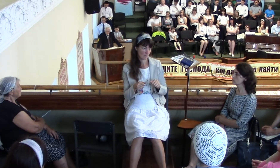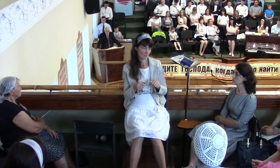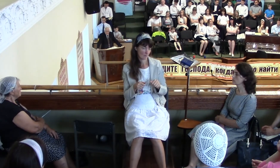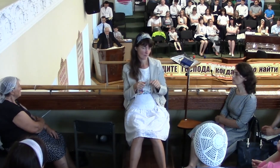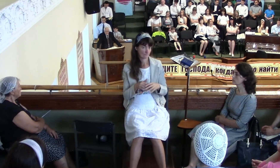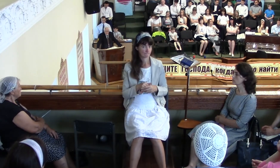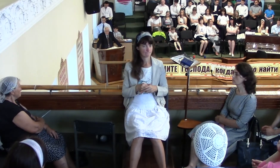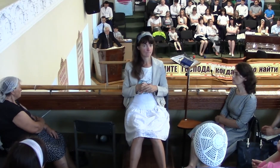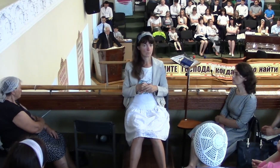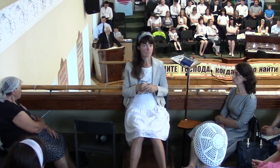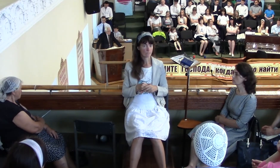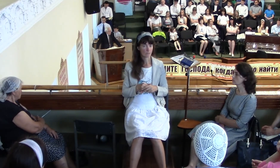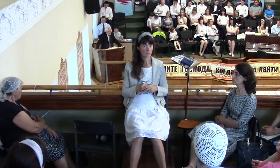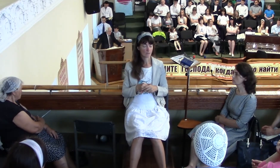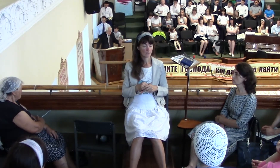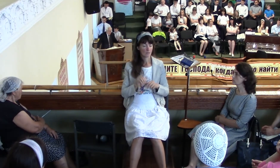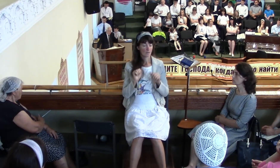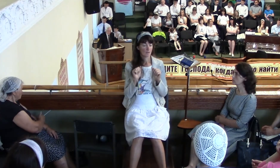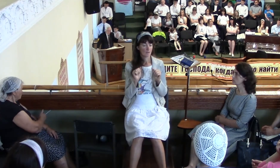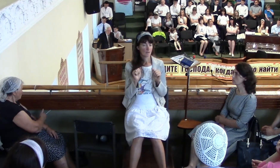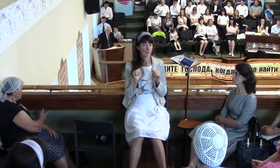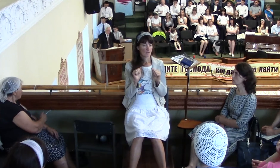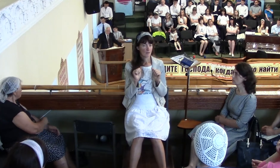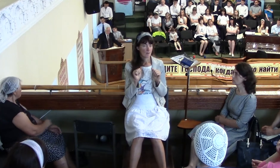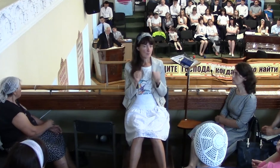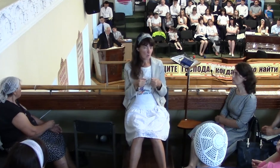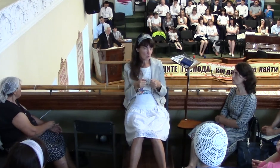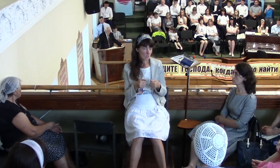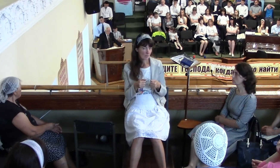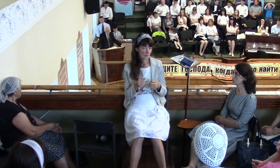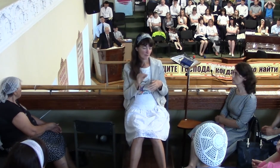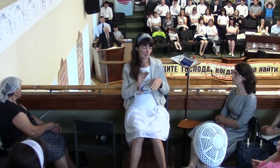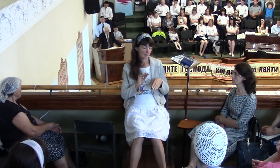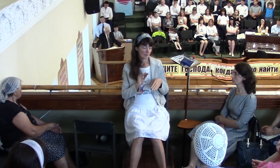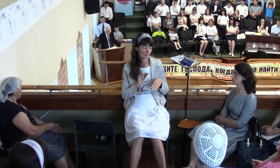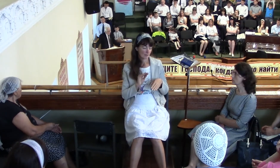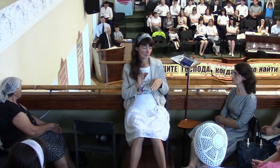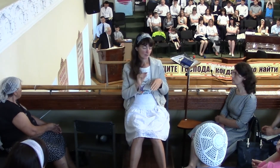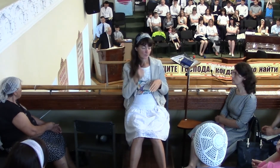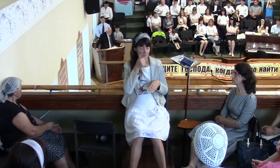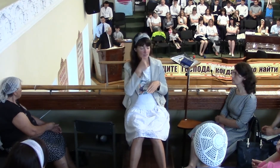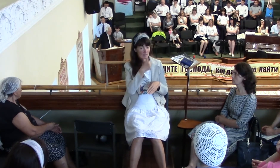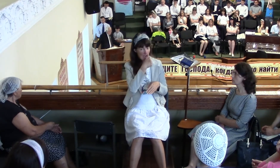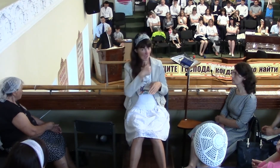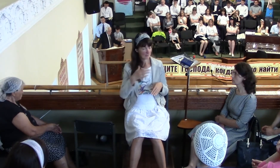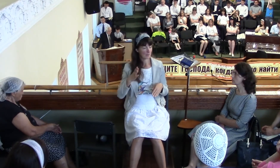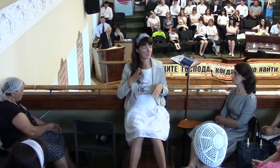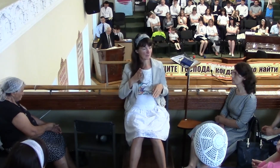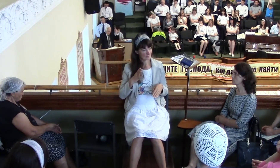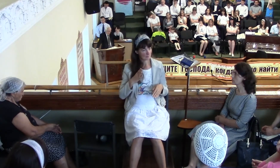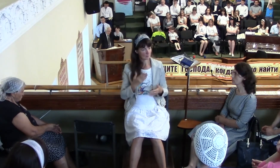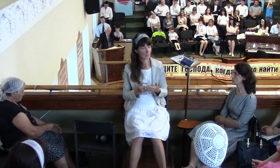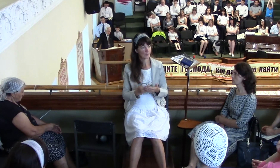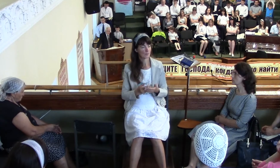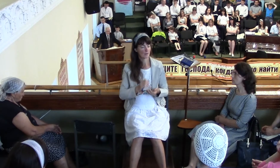Можно даже не подавать виду, что ты носишь камень в душе. Можно очень многое скрыть. Друзья,